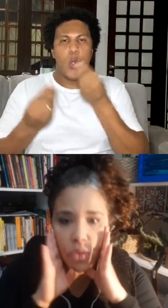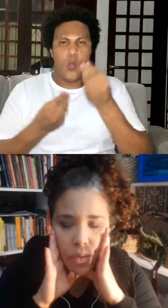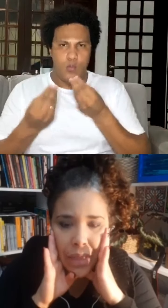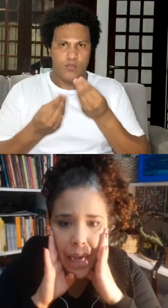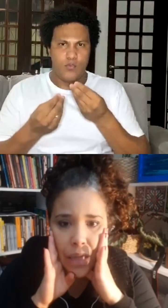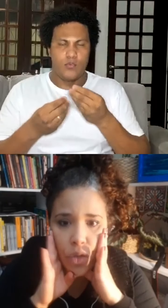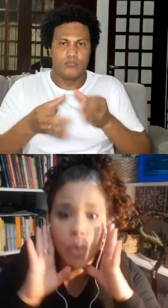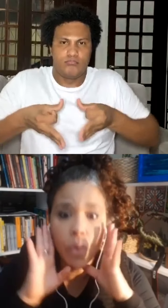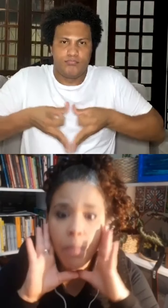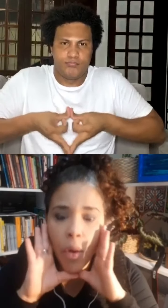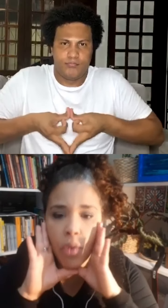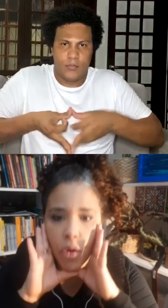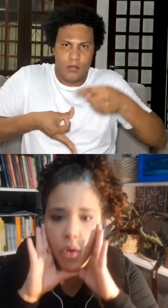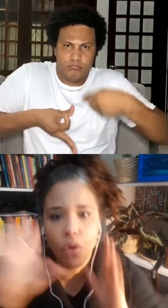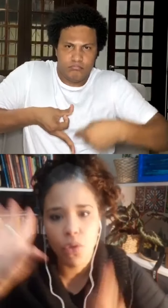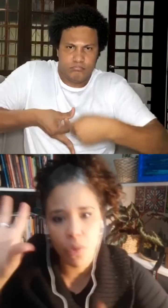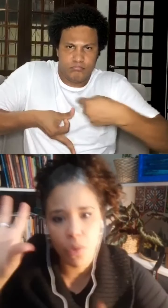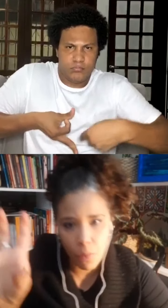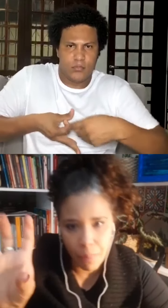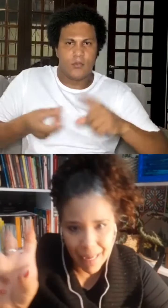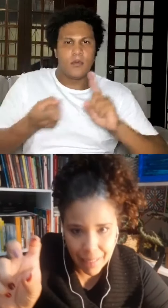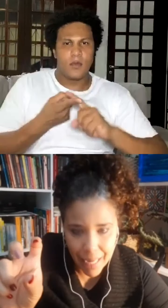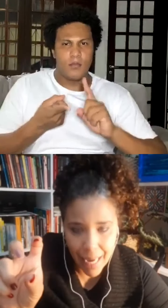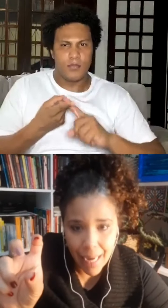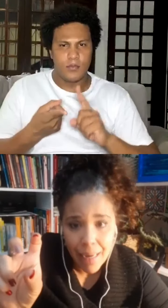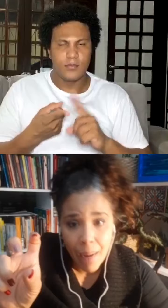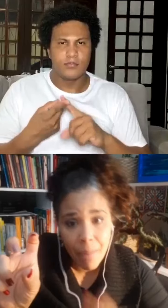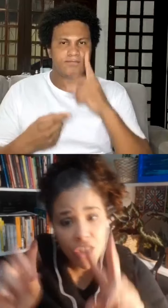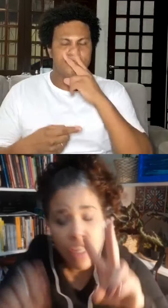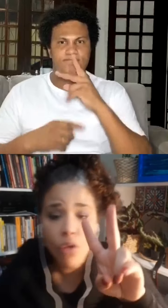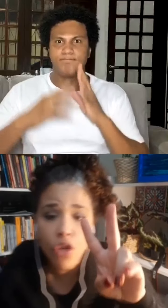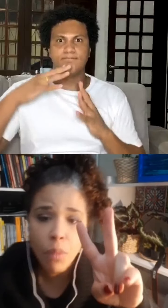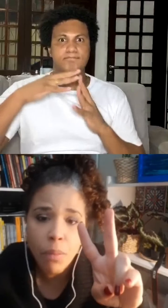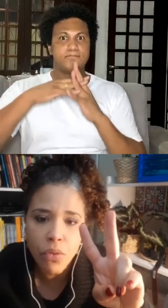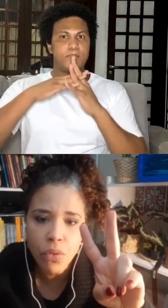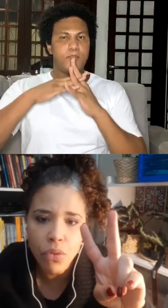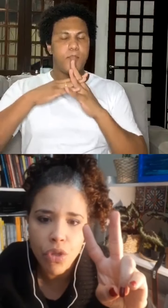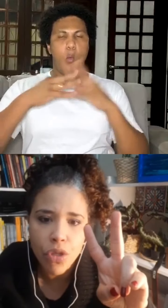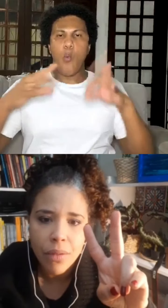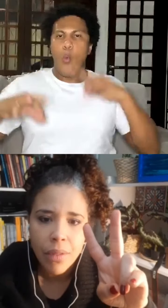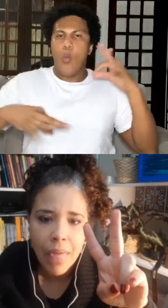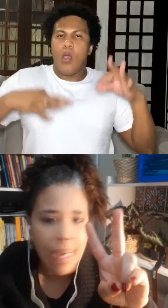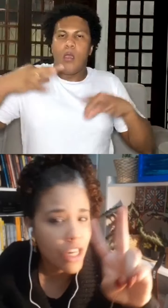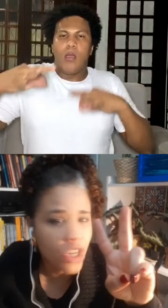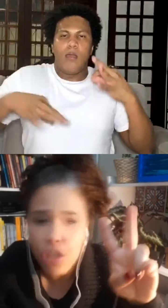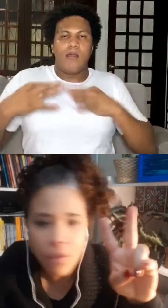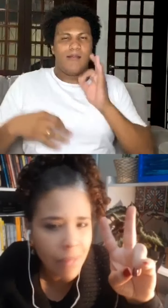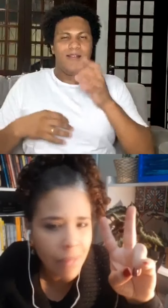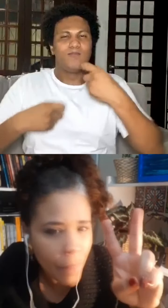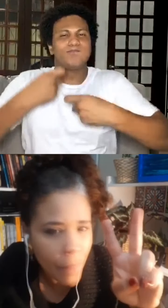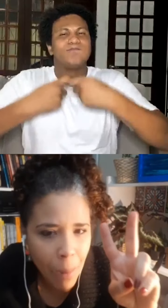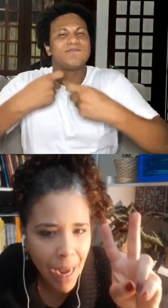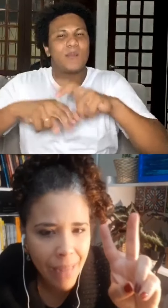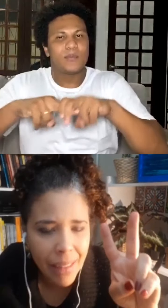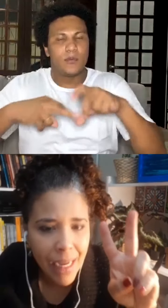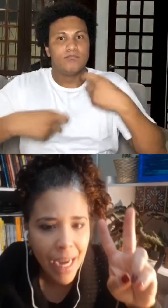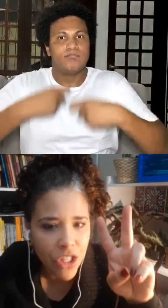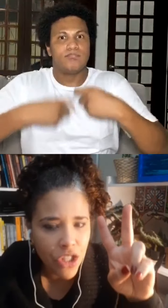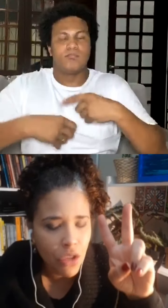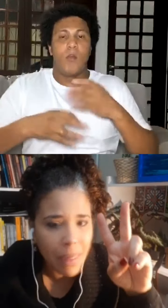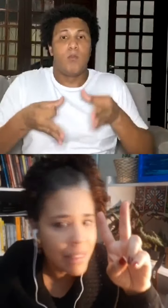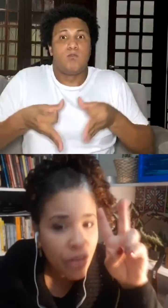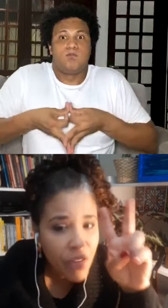do sexo. O bom, o gostoso, que é o prazer, mas tem 2 subprodutos. E a gente não está preocupada, a